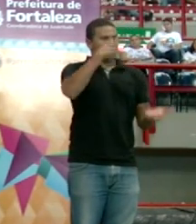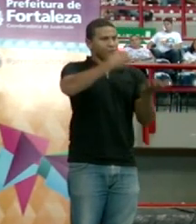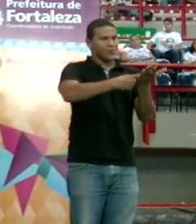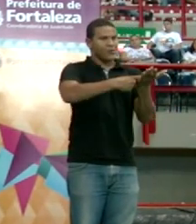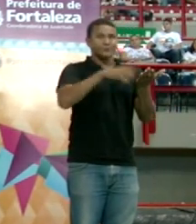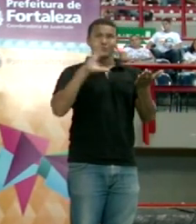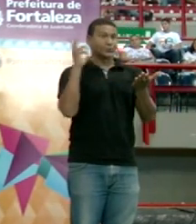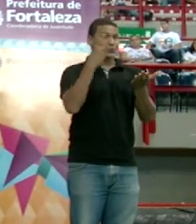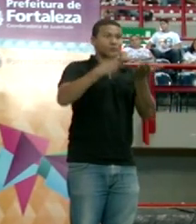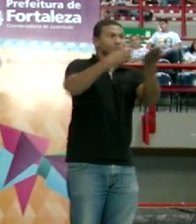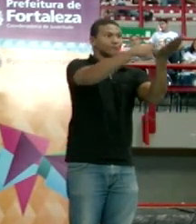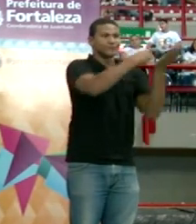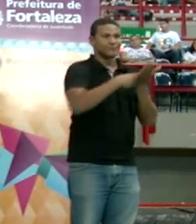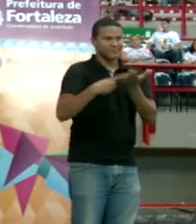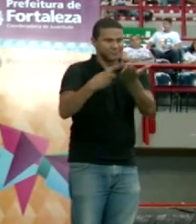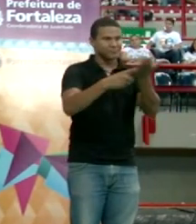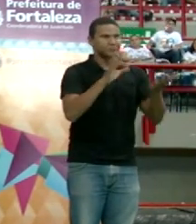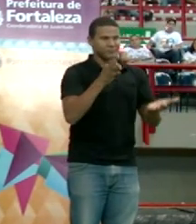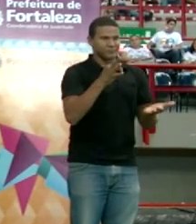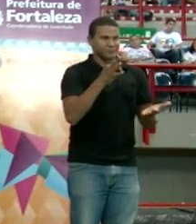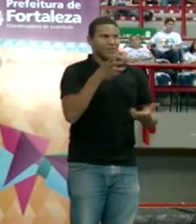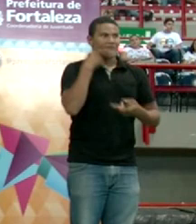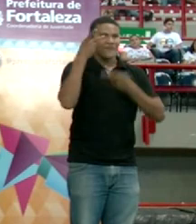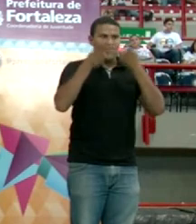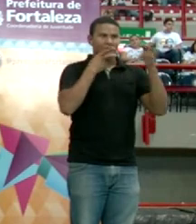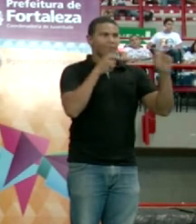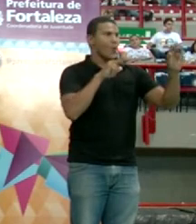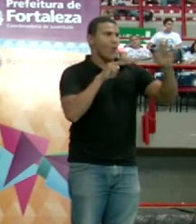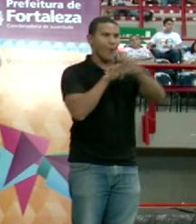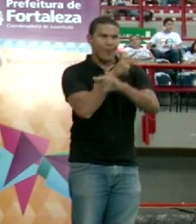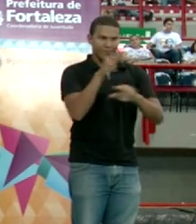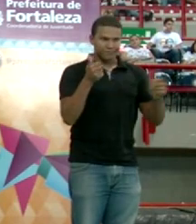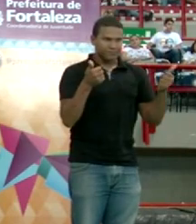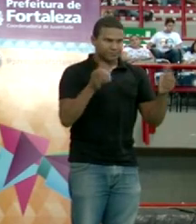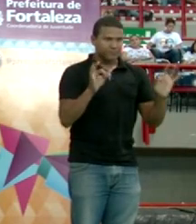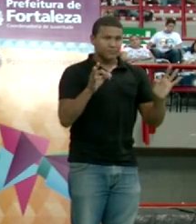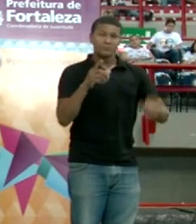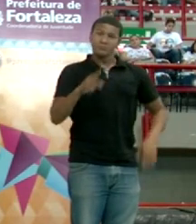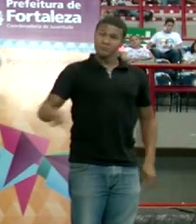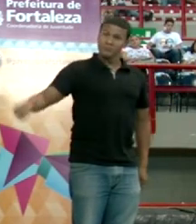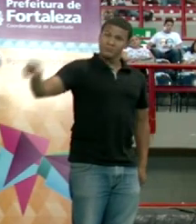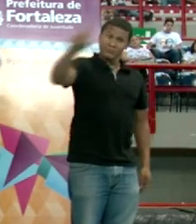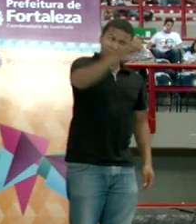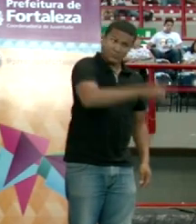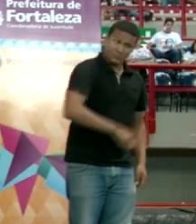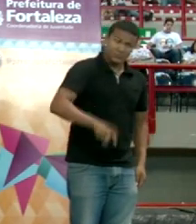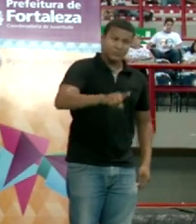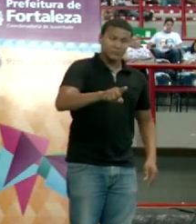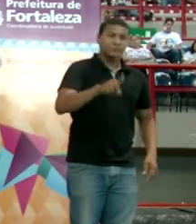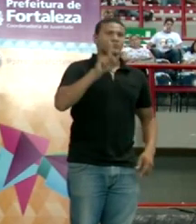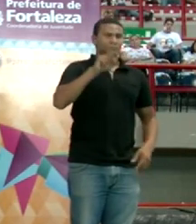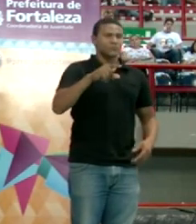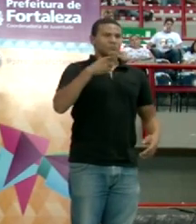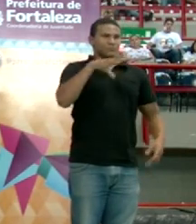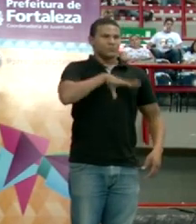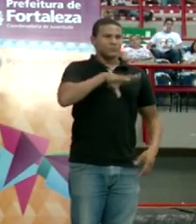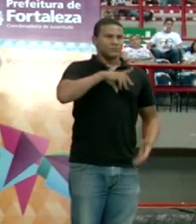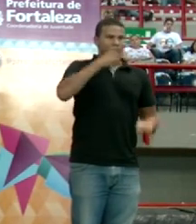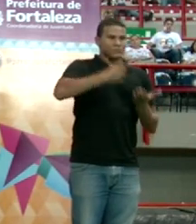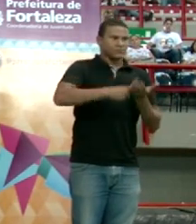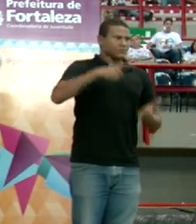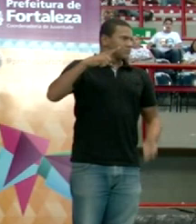Toda língua é um código. E você, meu camarada, por compartilhar esse